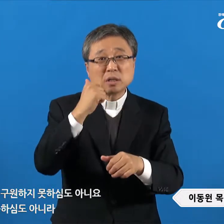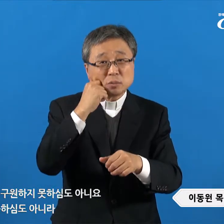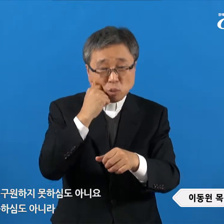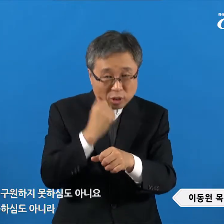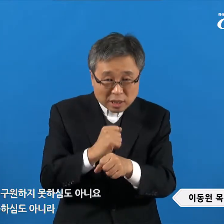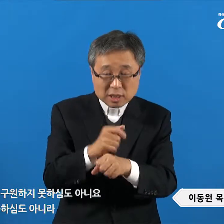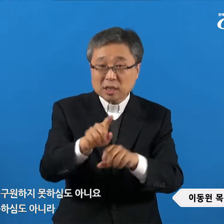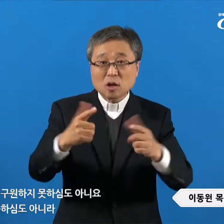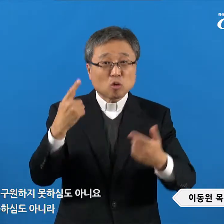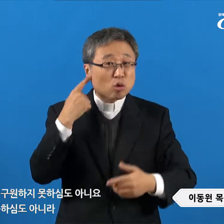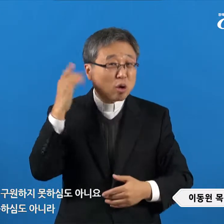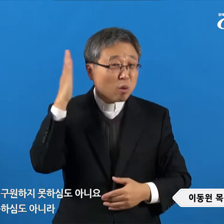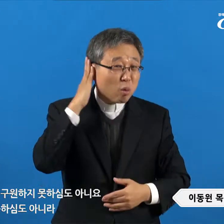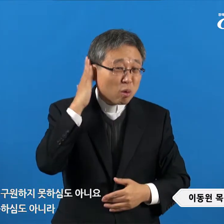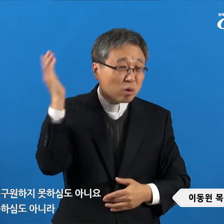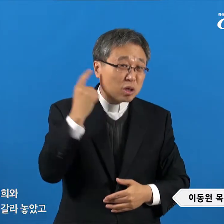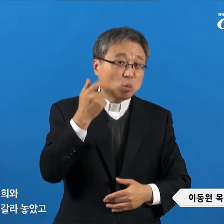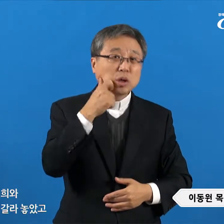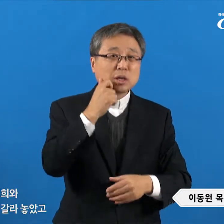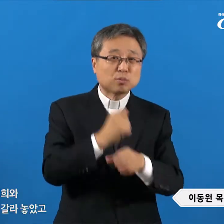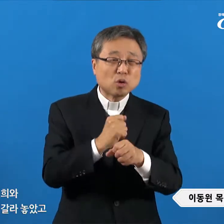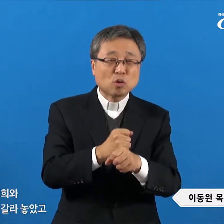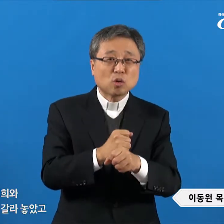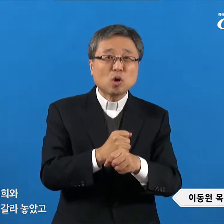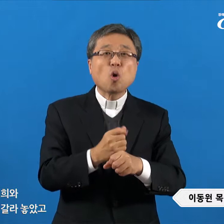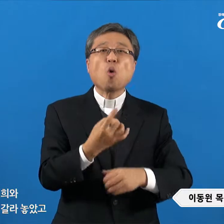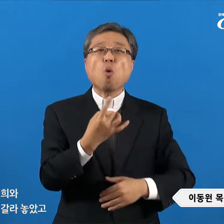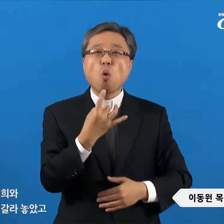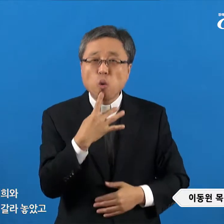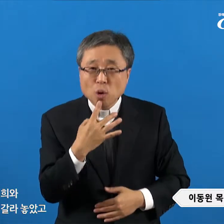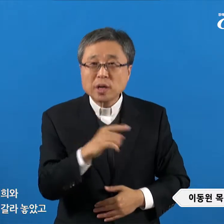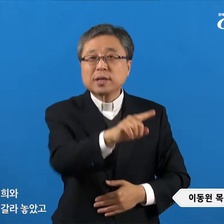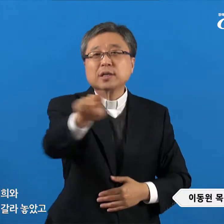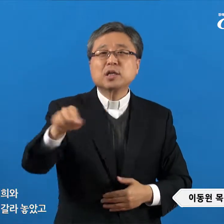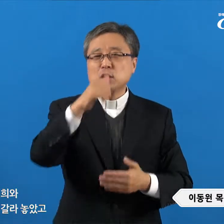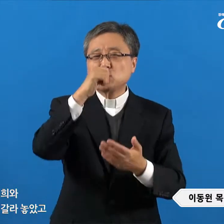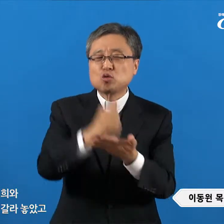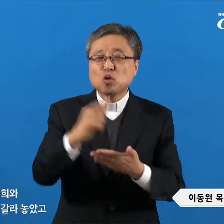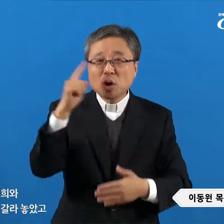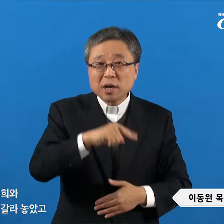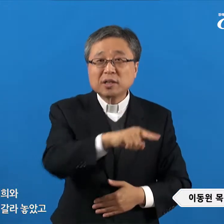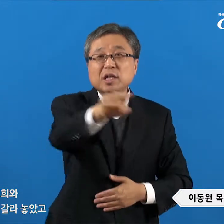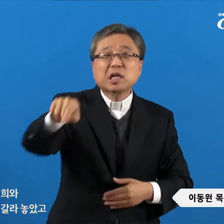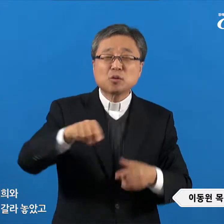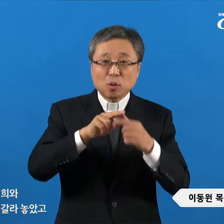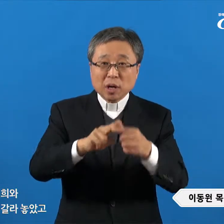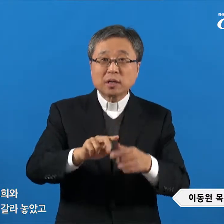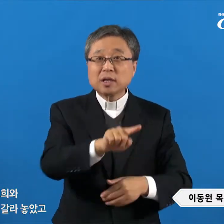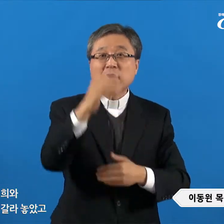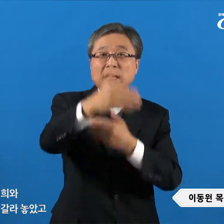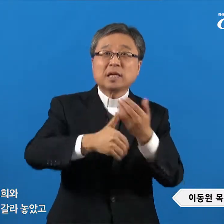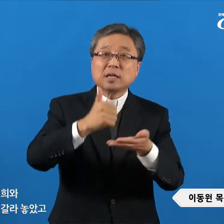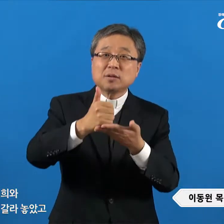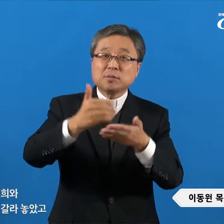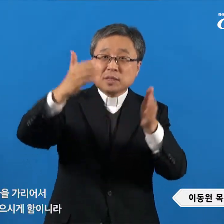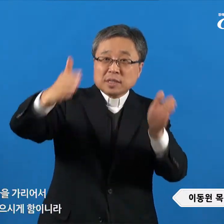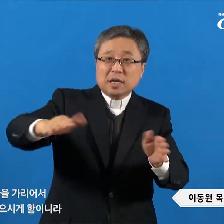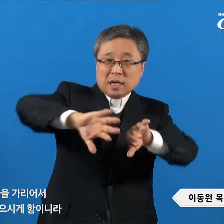귀가 둔하여 듣지 못하심도 아니라 2절. 오직 너희 죄악이 너희와 너희 하나님 사이를 갈라놓았고